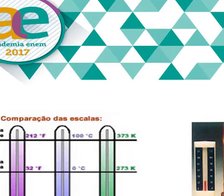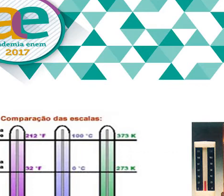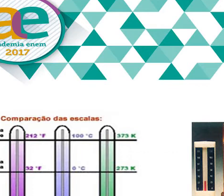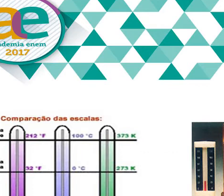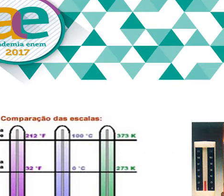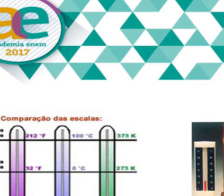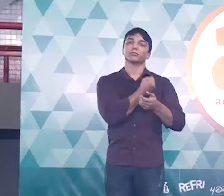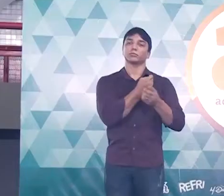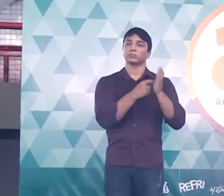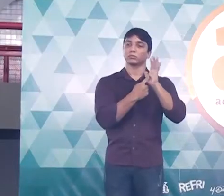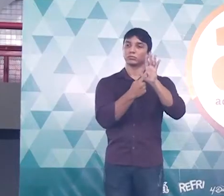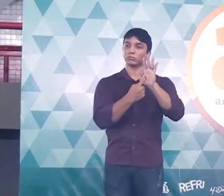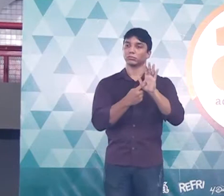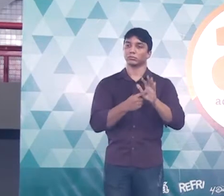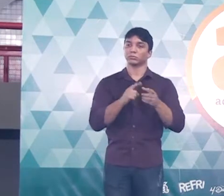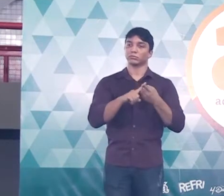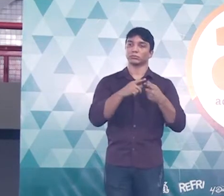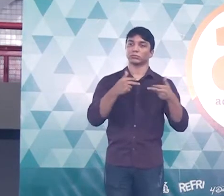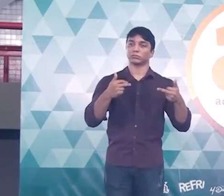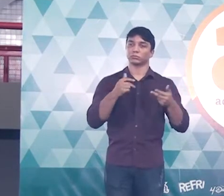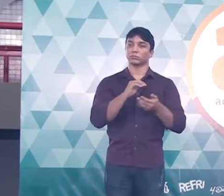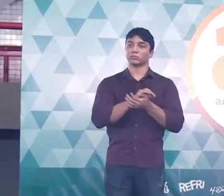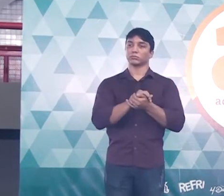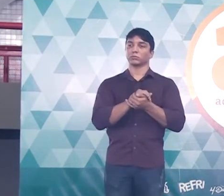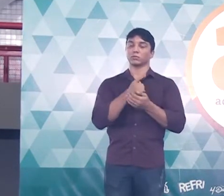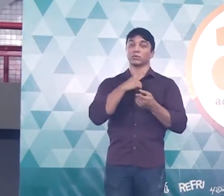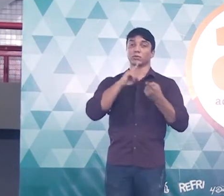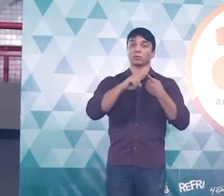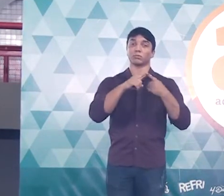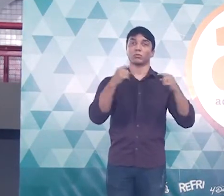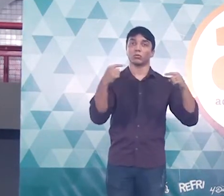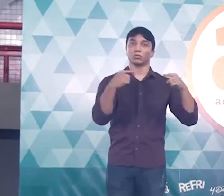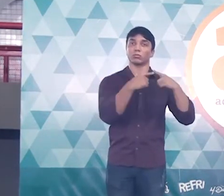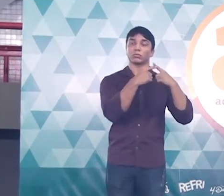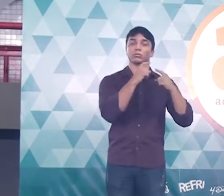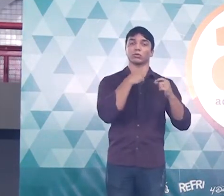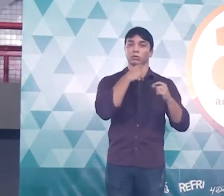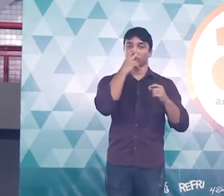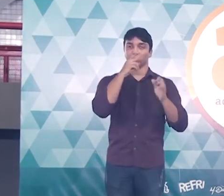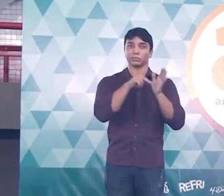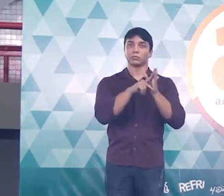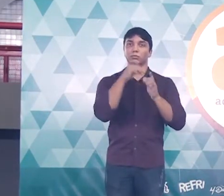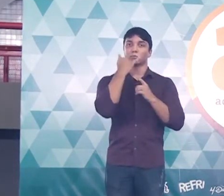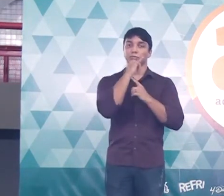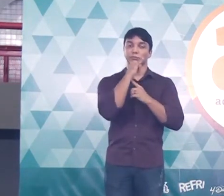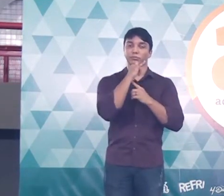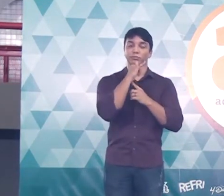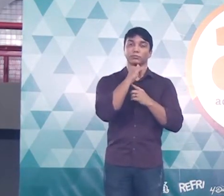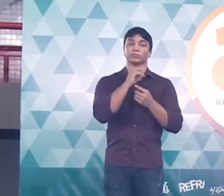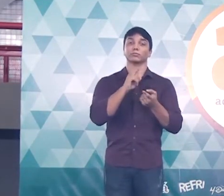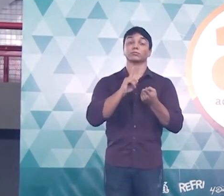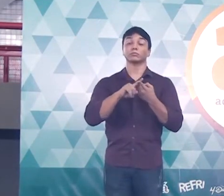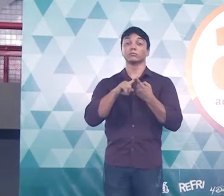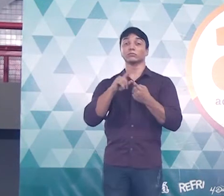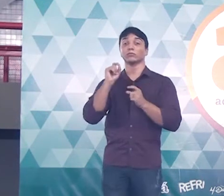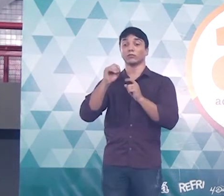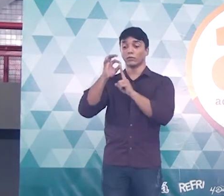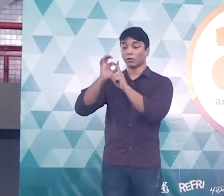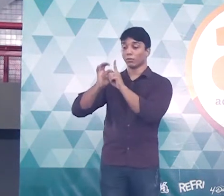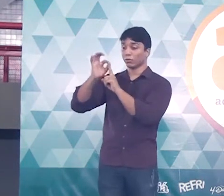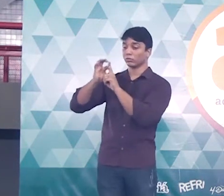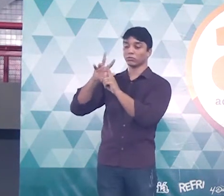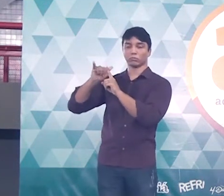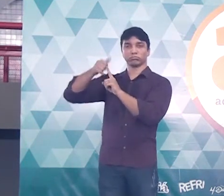digital para fazer a marcação, mas também tem a ver com a marcação eletroeletrônica. E a temperatura ela vai